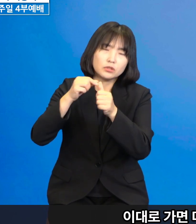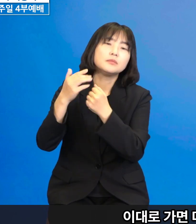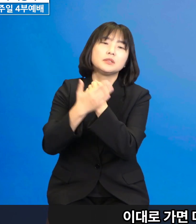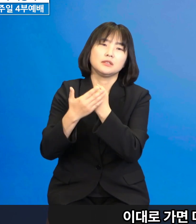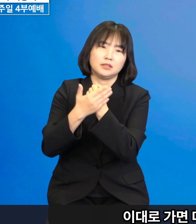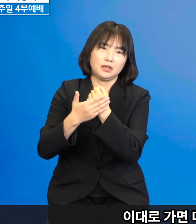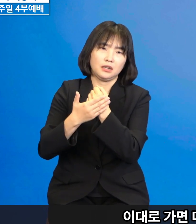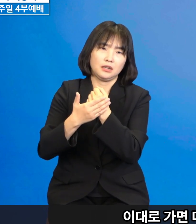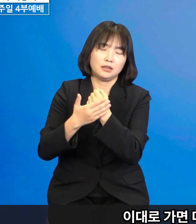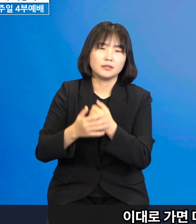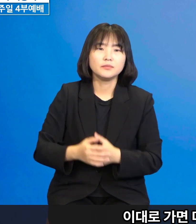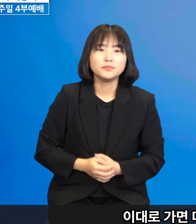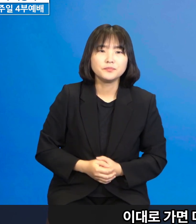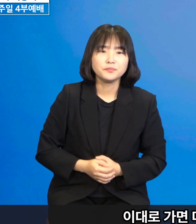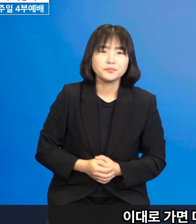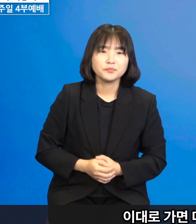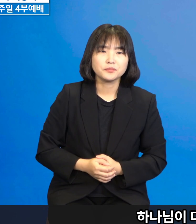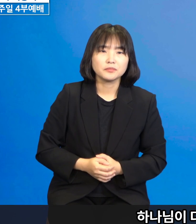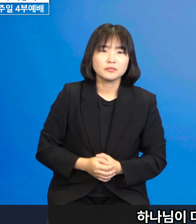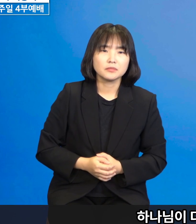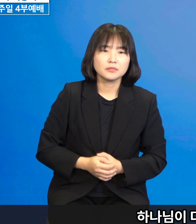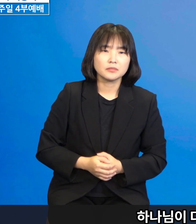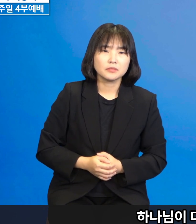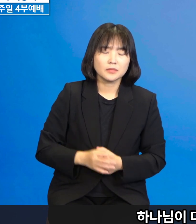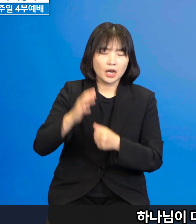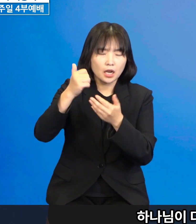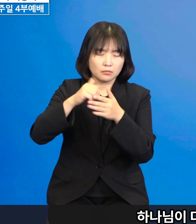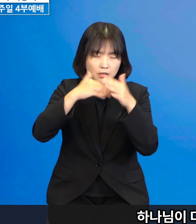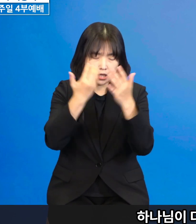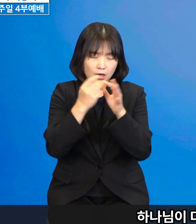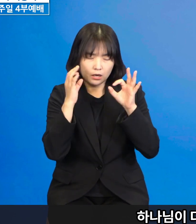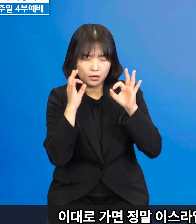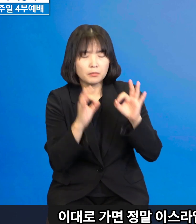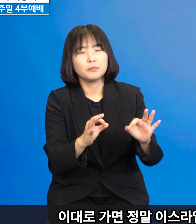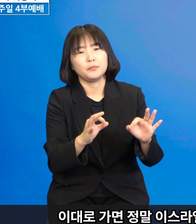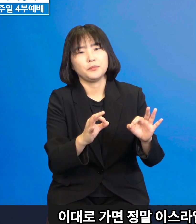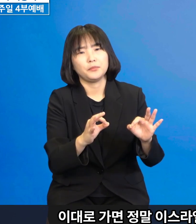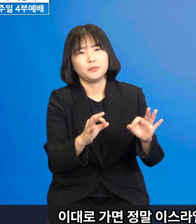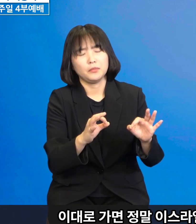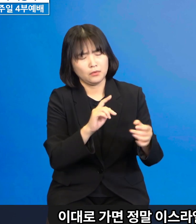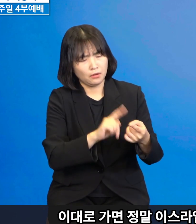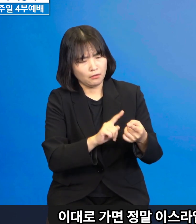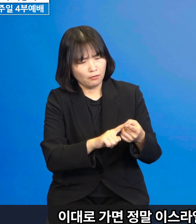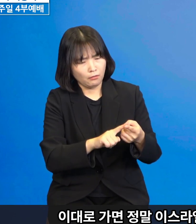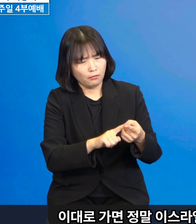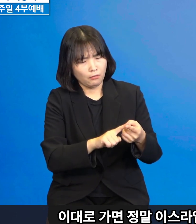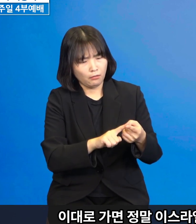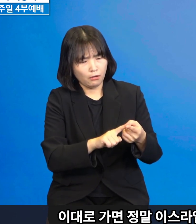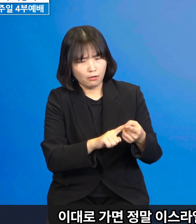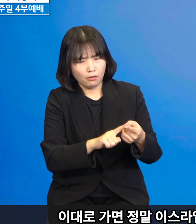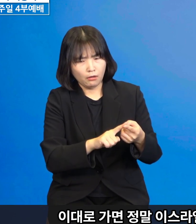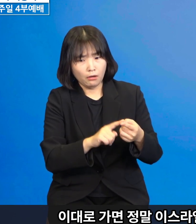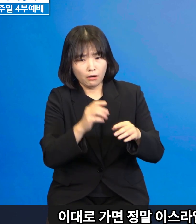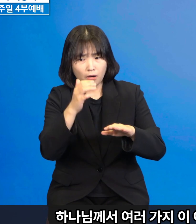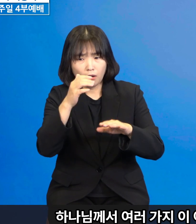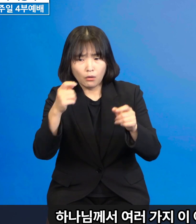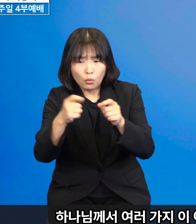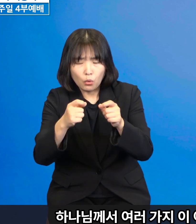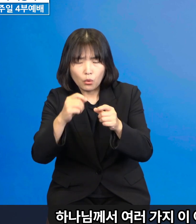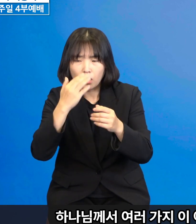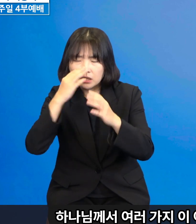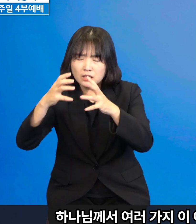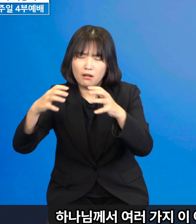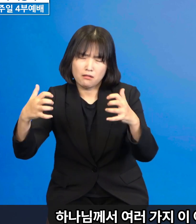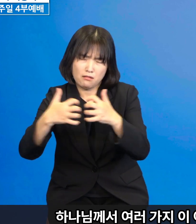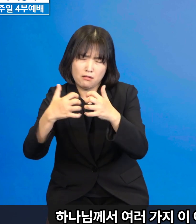야, 이대로 가면 다윗이 큰일 나는데 하나님이 다 보고 계셨어요. 야, 이대로 가면 정말 이스라엘과 싸우게 될 텐데 어떡하지?